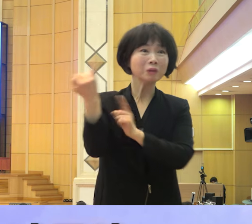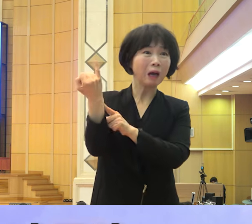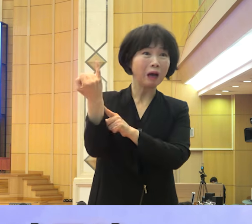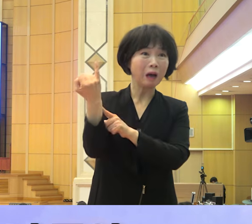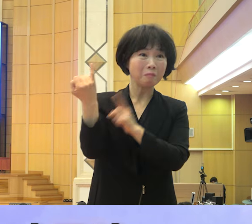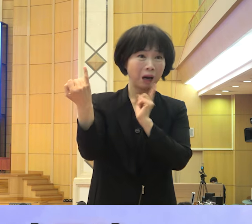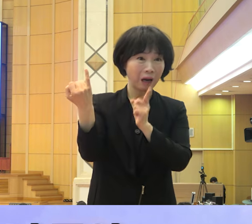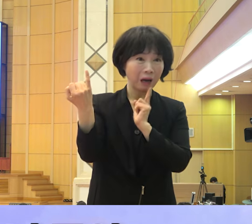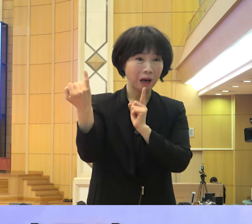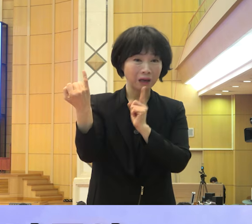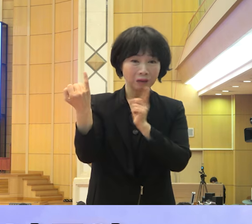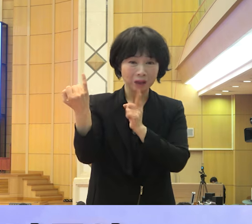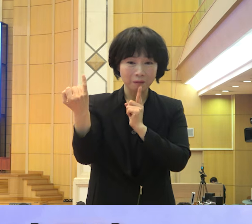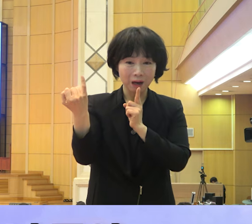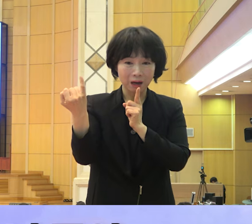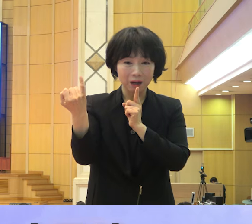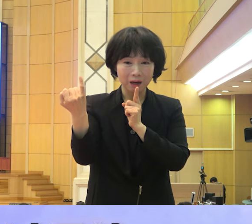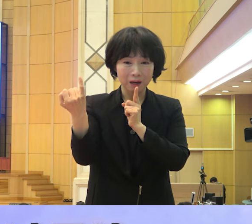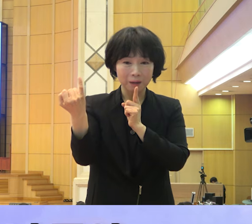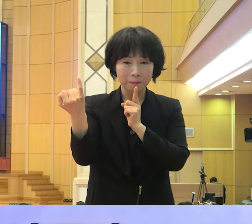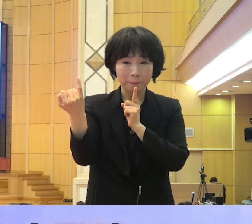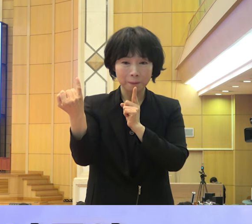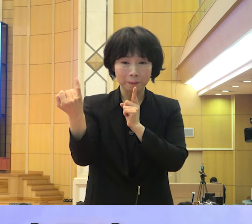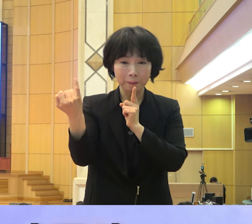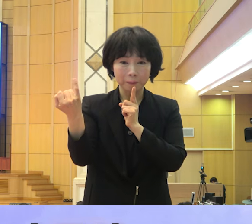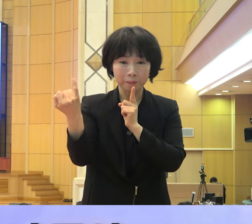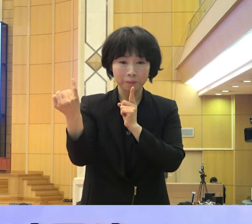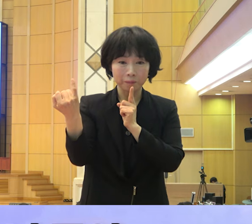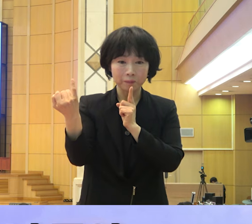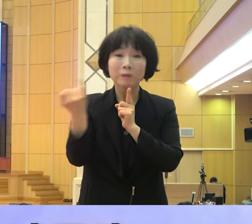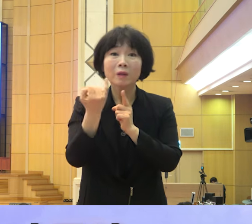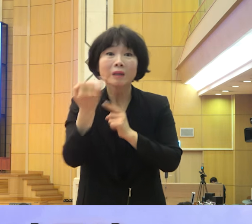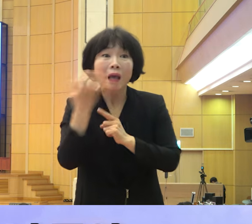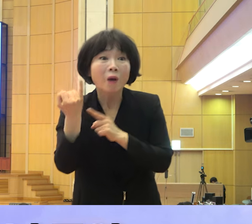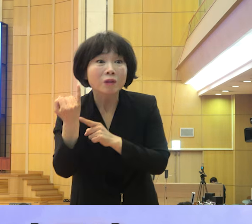말이 내가 행한 모든 것을,